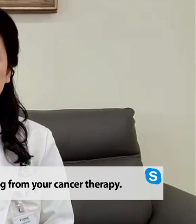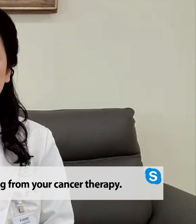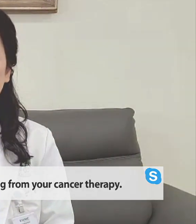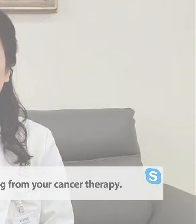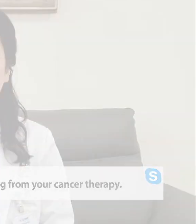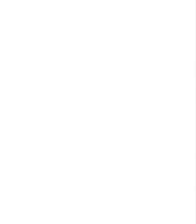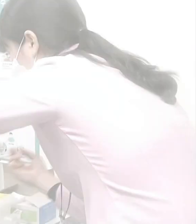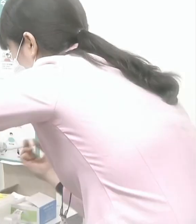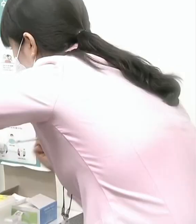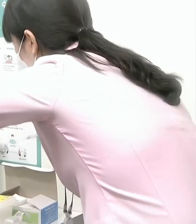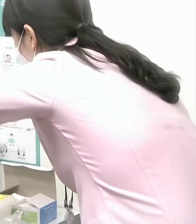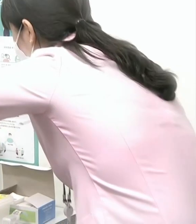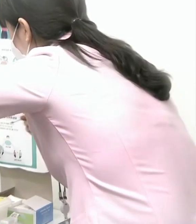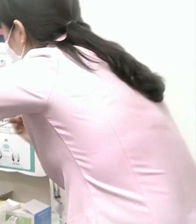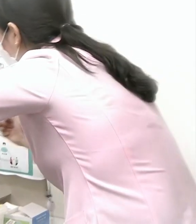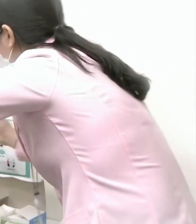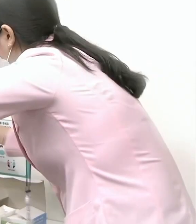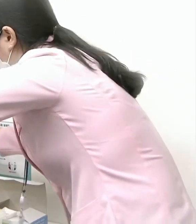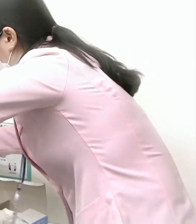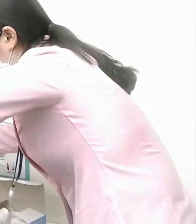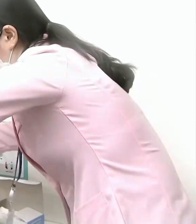있겠습니다.